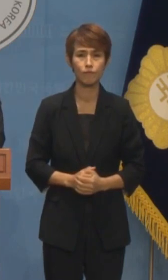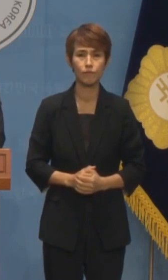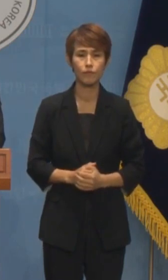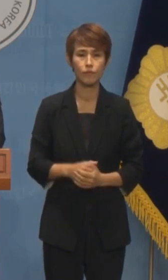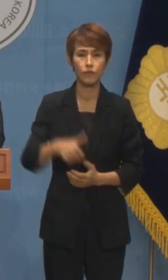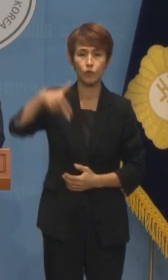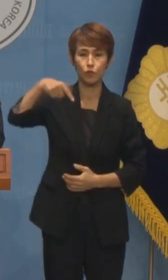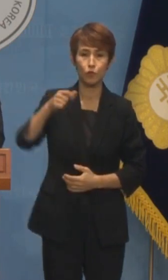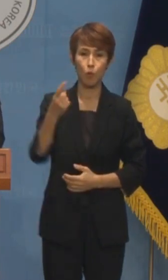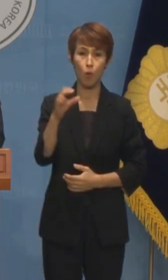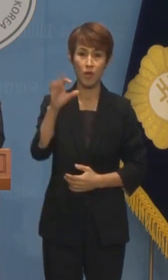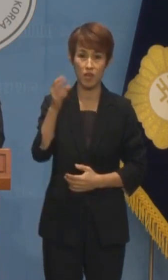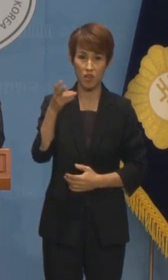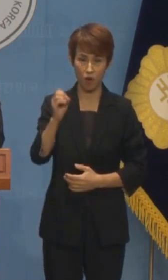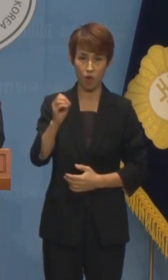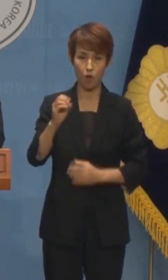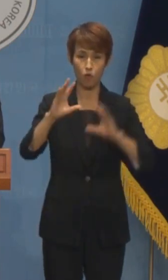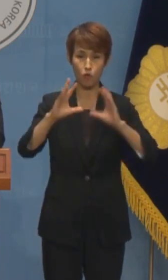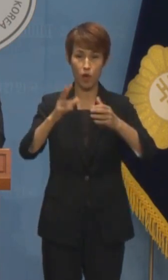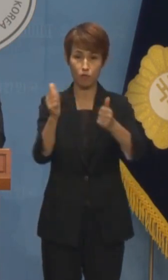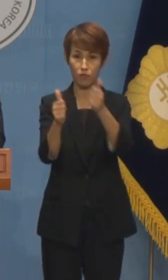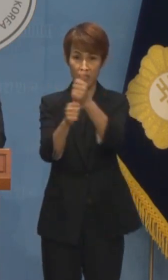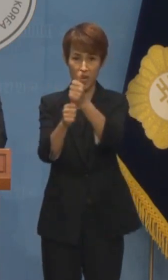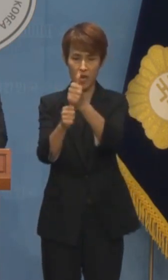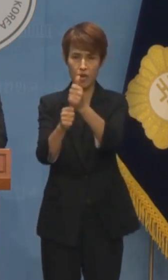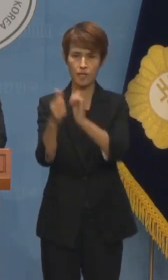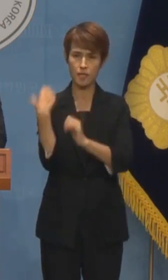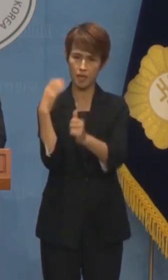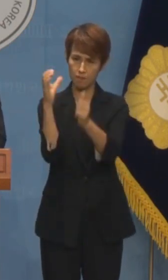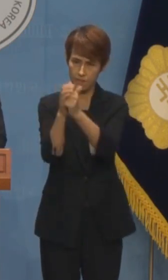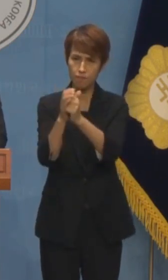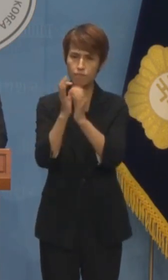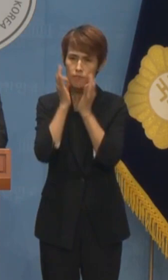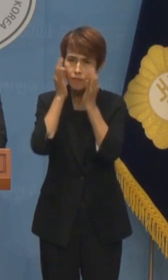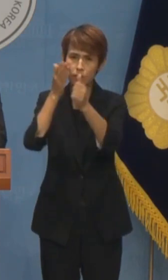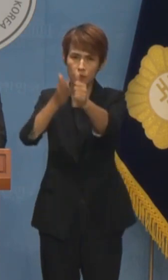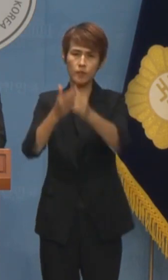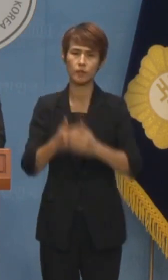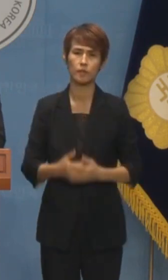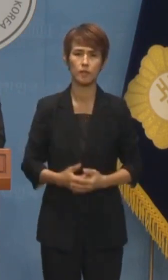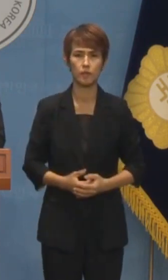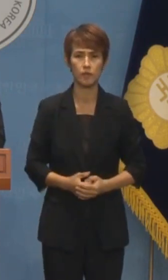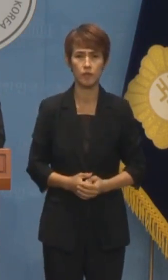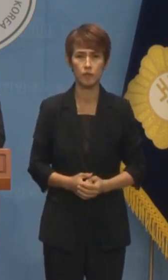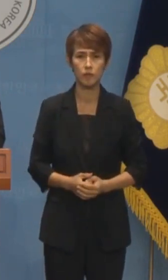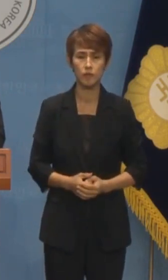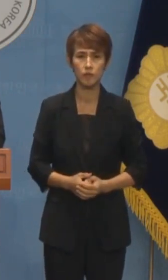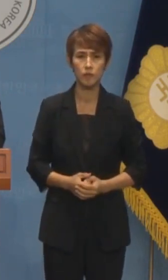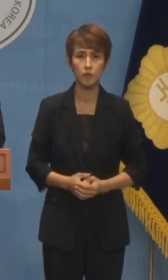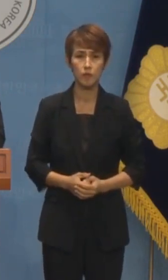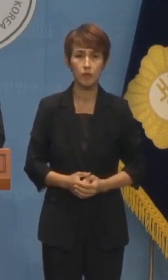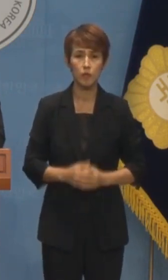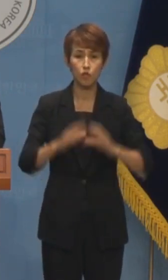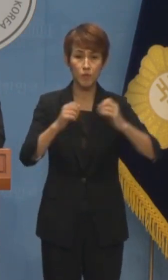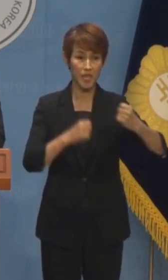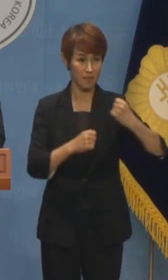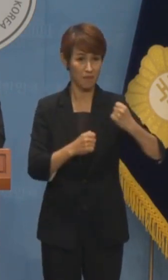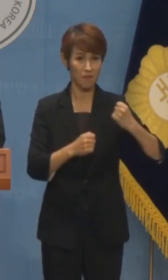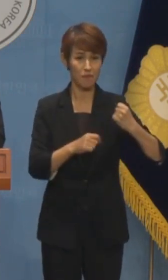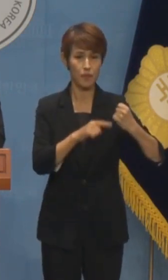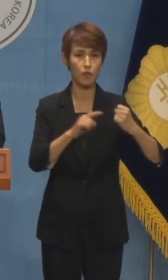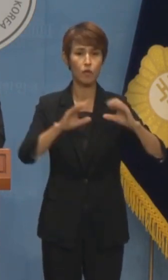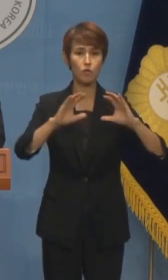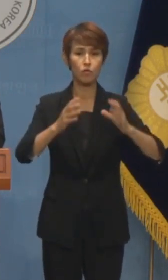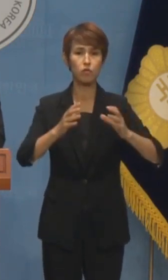주호영 부의장은 국회 부의장으로서의 책임과 역할을 다하시기 바랍니다. 국민의힘이